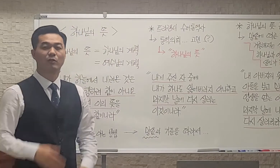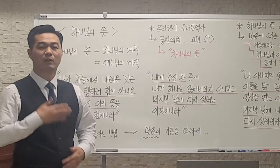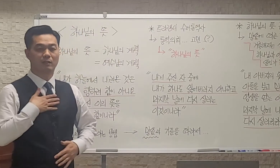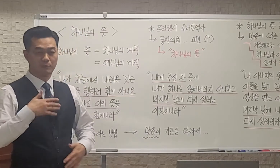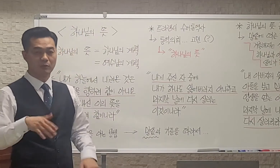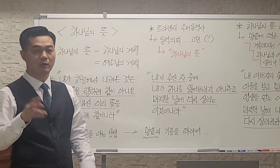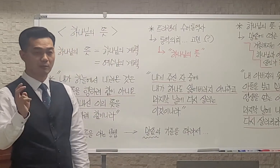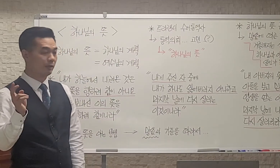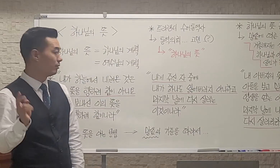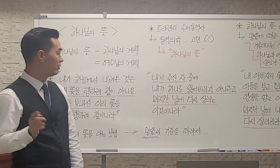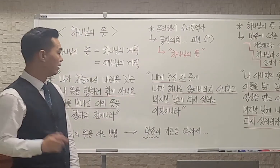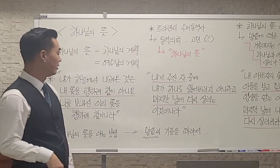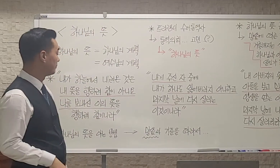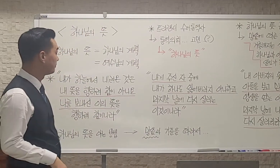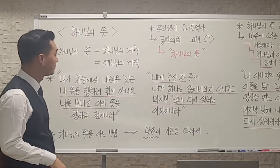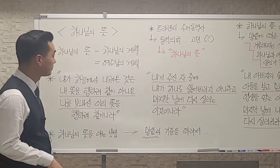피곤한 거예요.